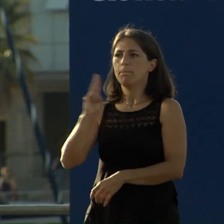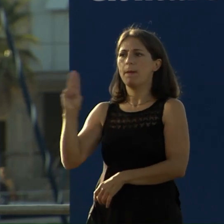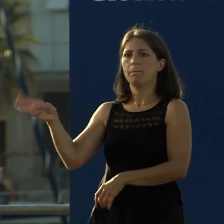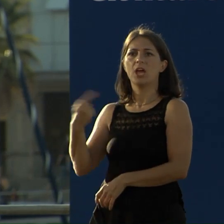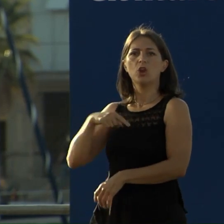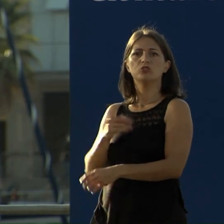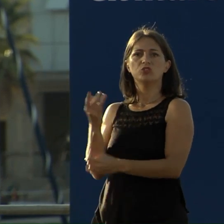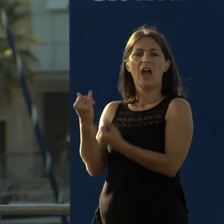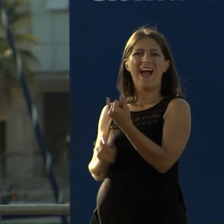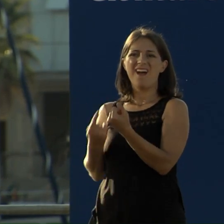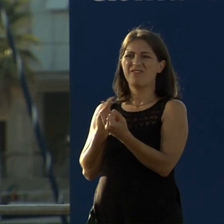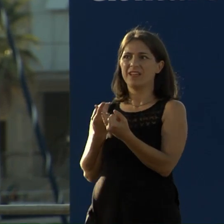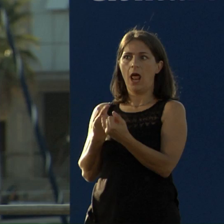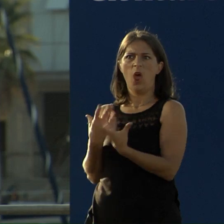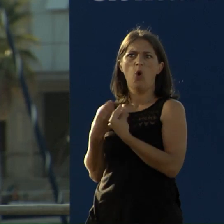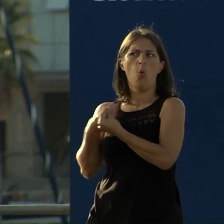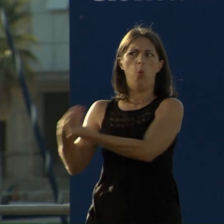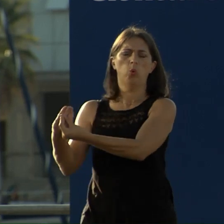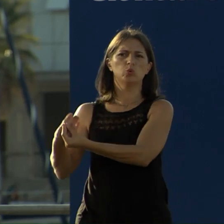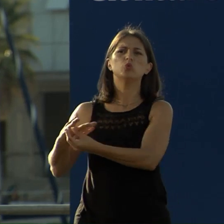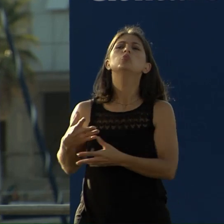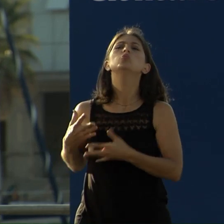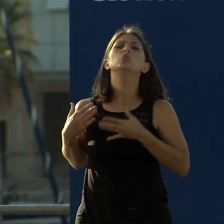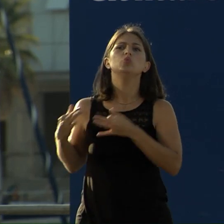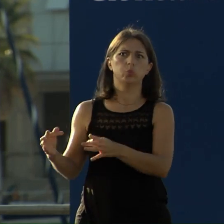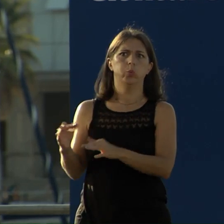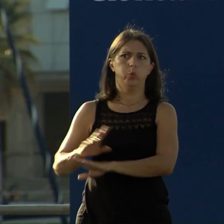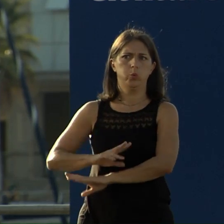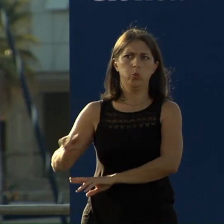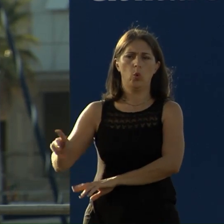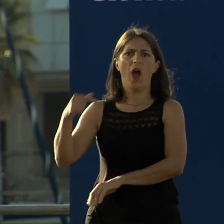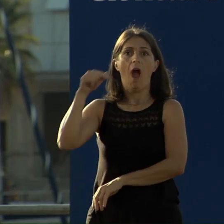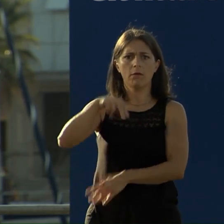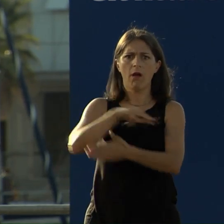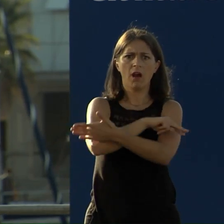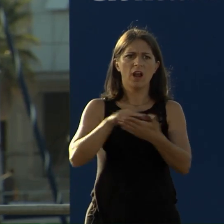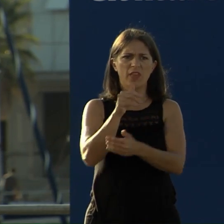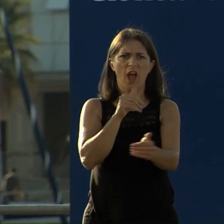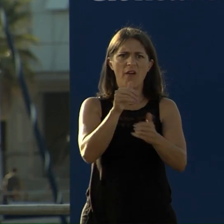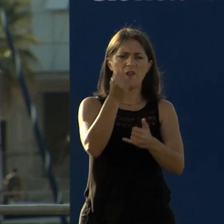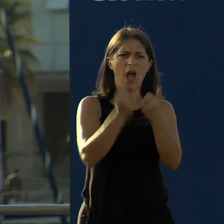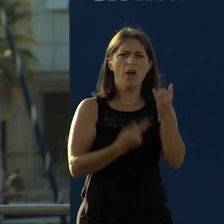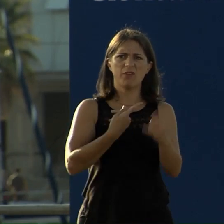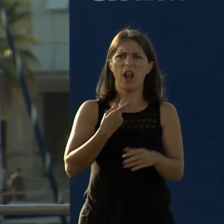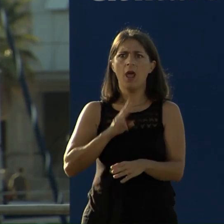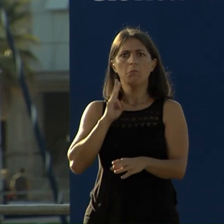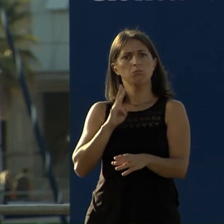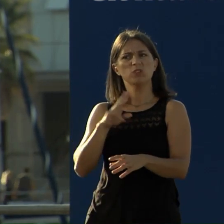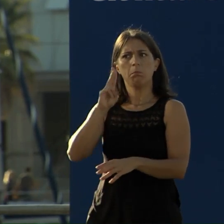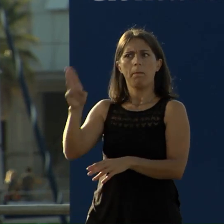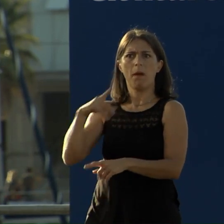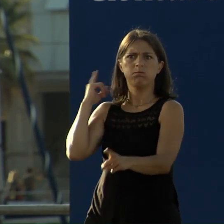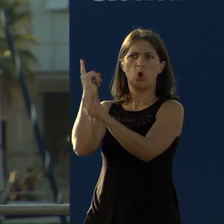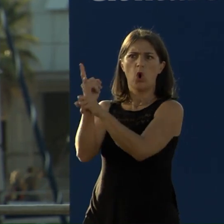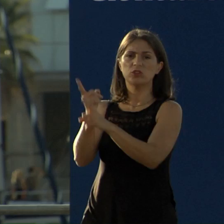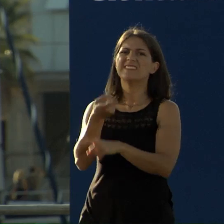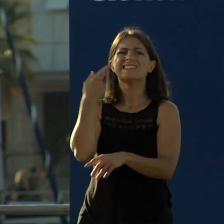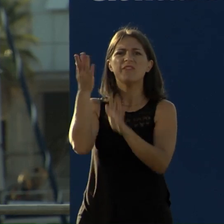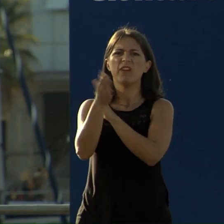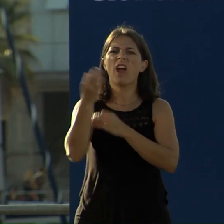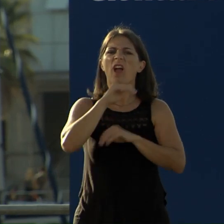Popular ni a la vuelta de la esquina. Y por eso en Galicia nadie tiene dudas de que votar contra el Partido Popular es votar en Marea.